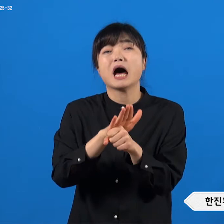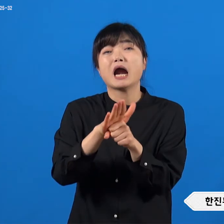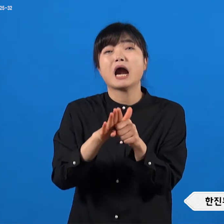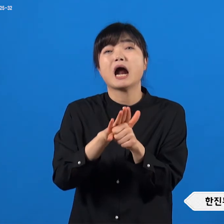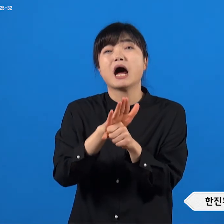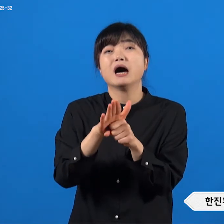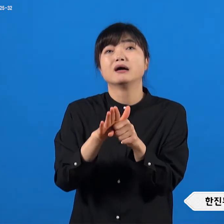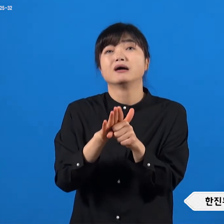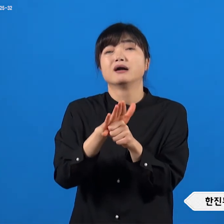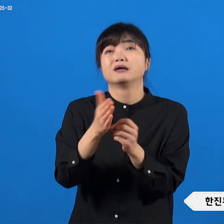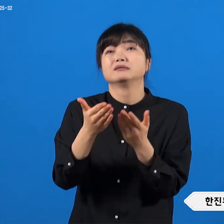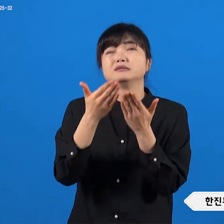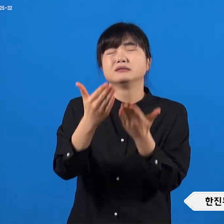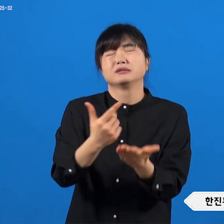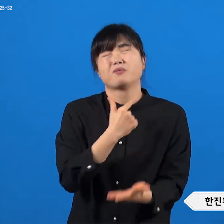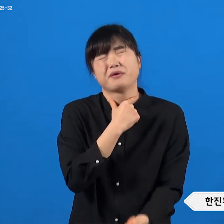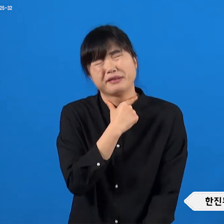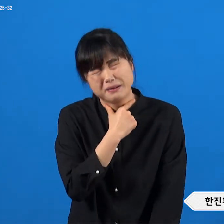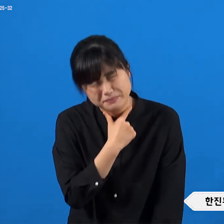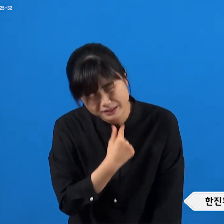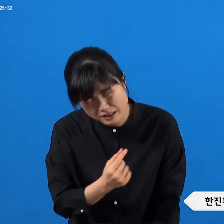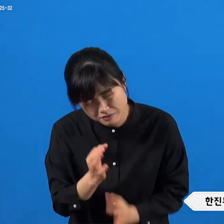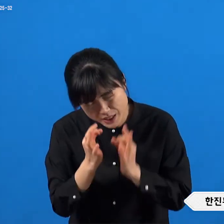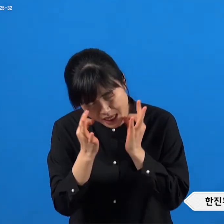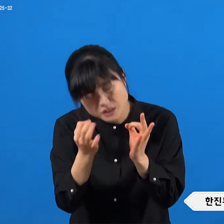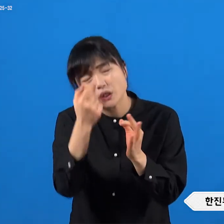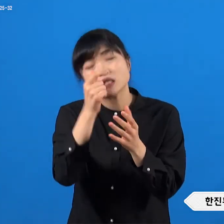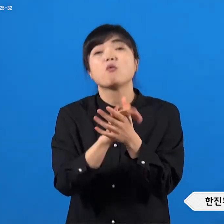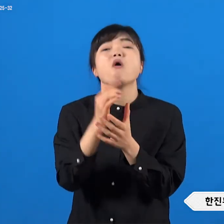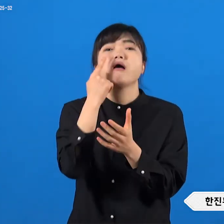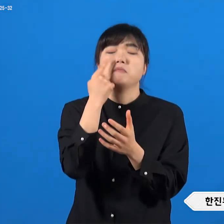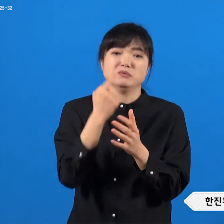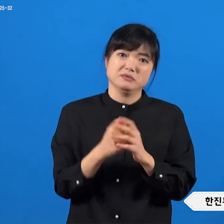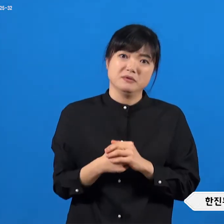사랑하기를 원합니다. 그러십시오.